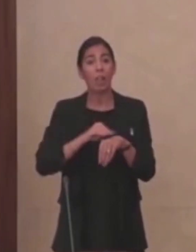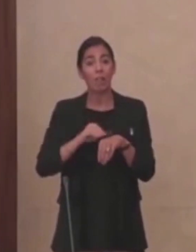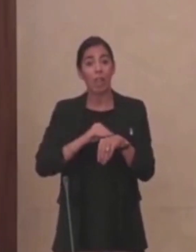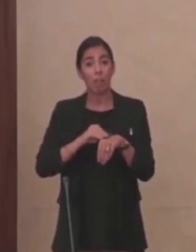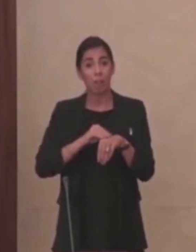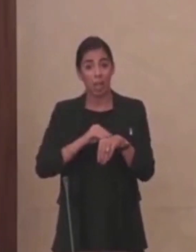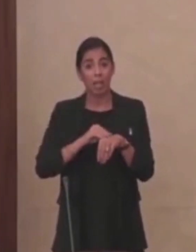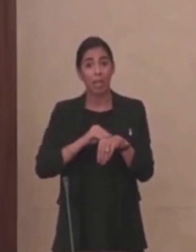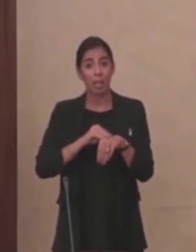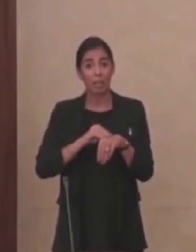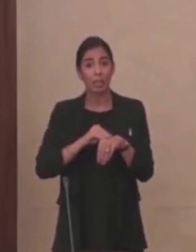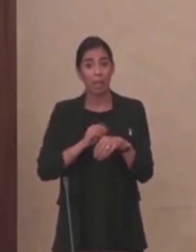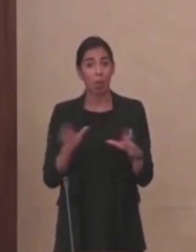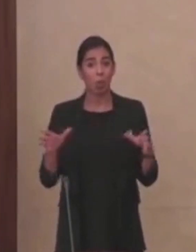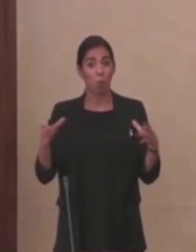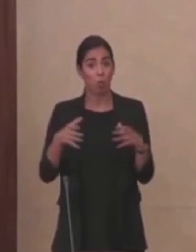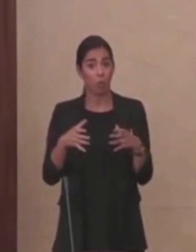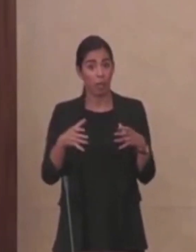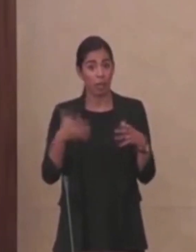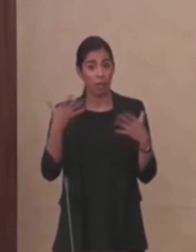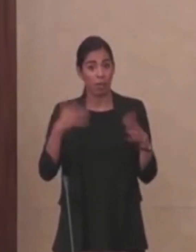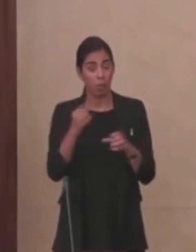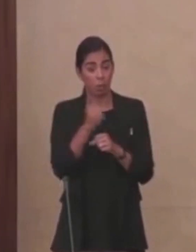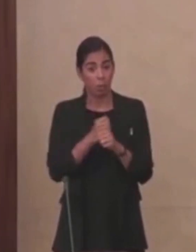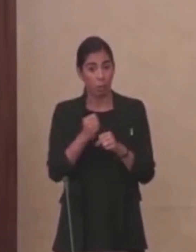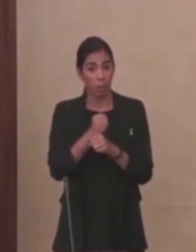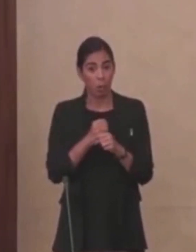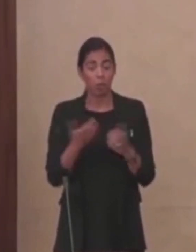le réseau du secours.